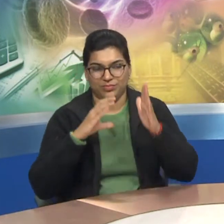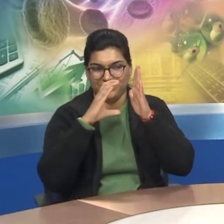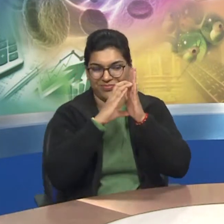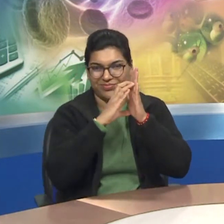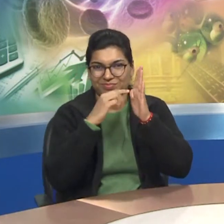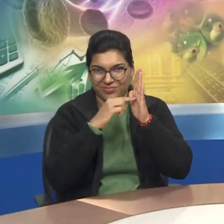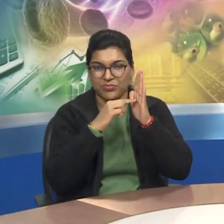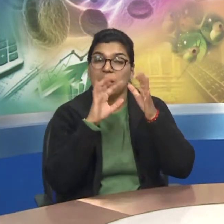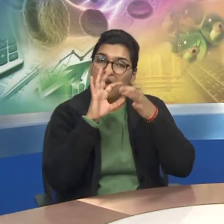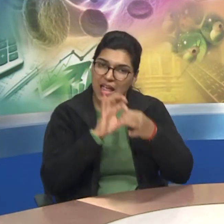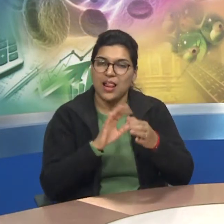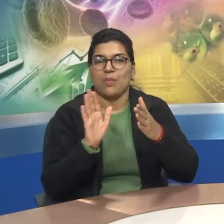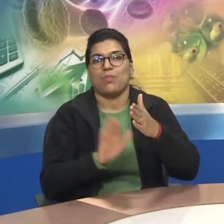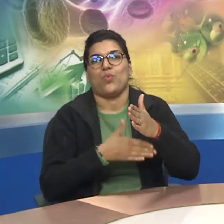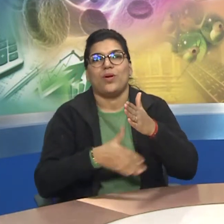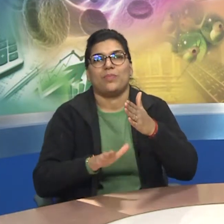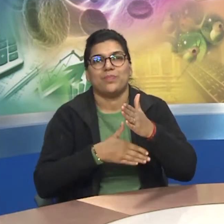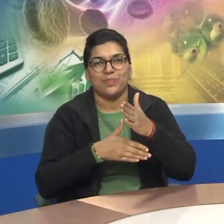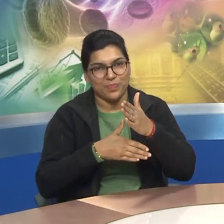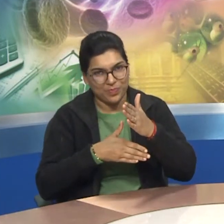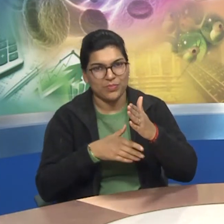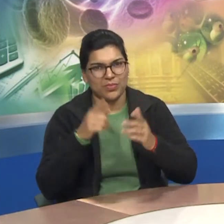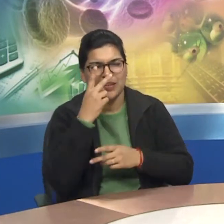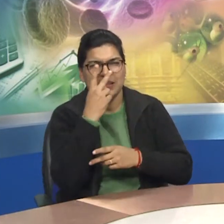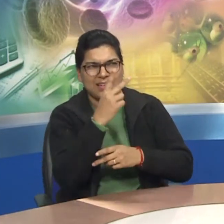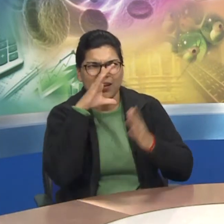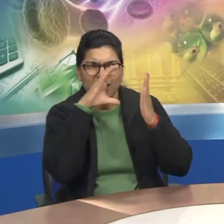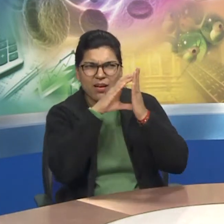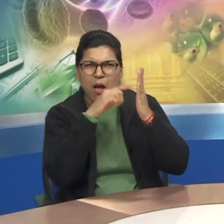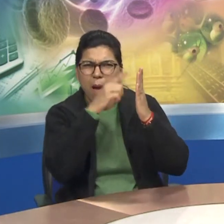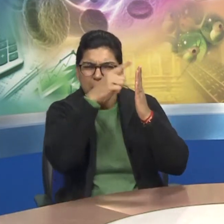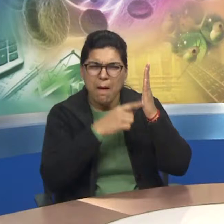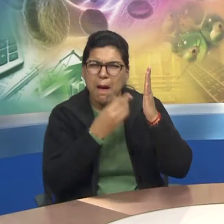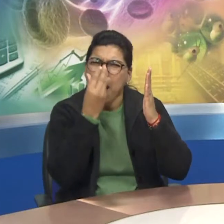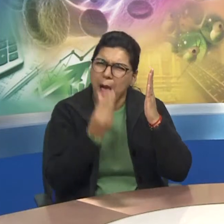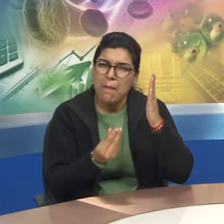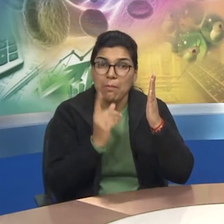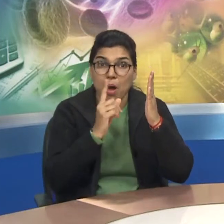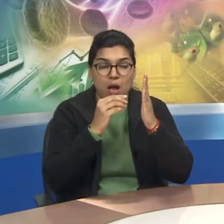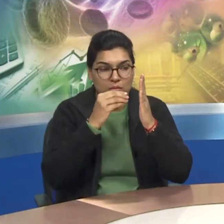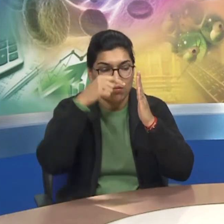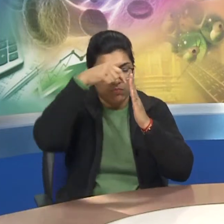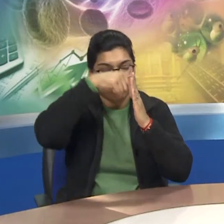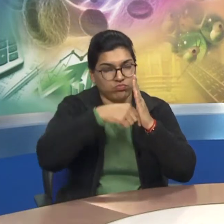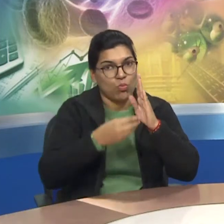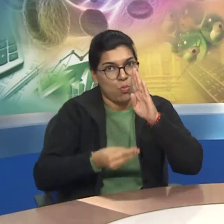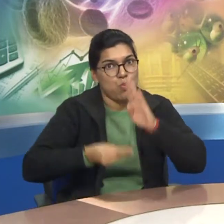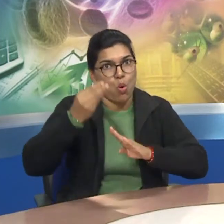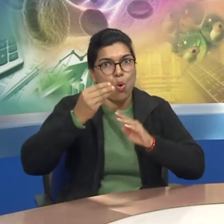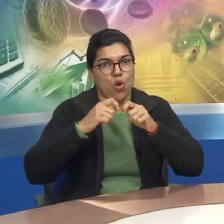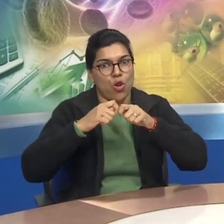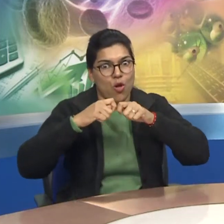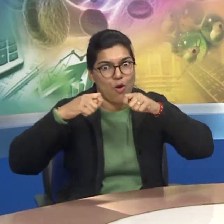You can see the poem here. This is the poem, A Prayer for Healing.